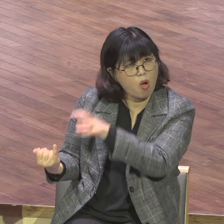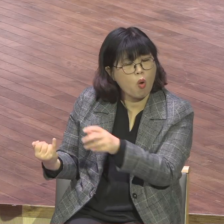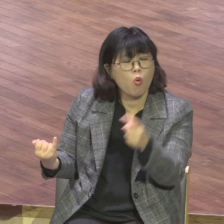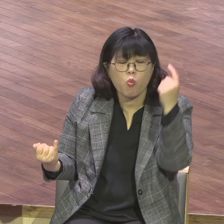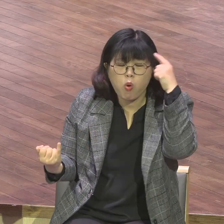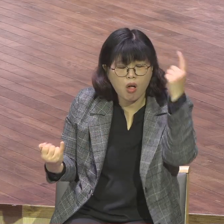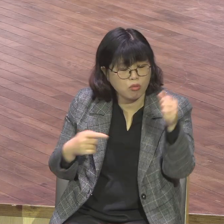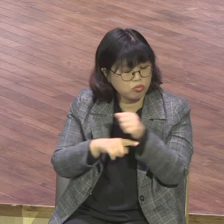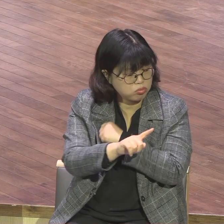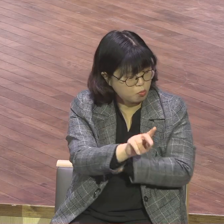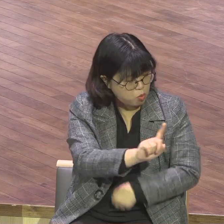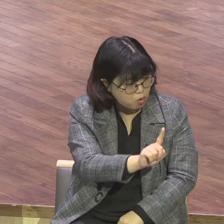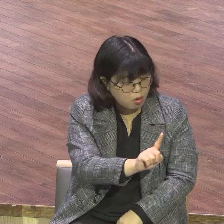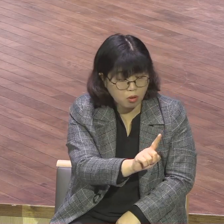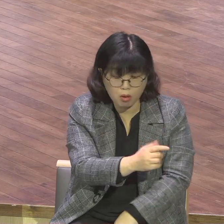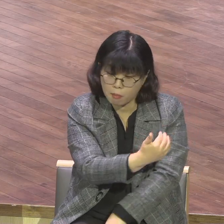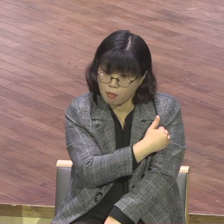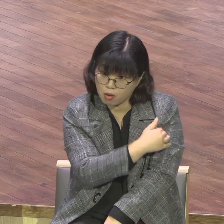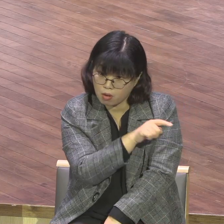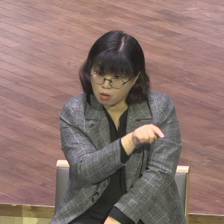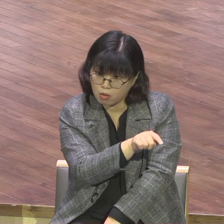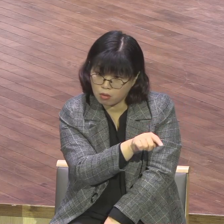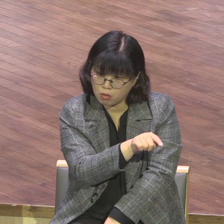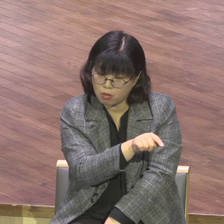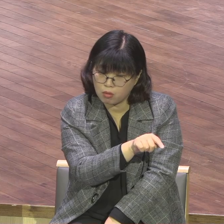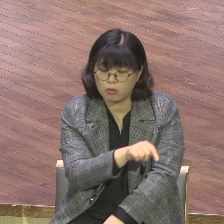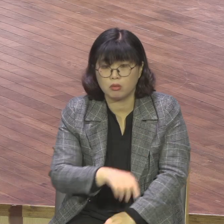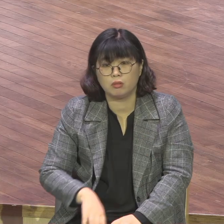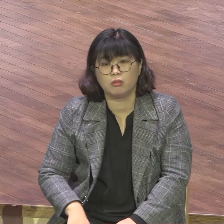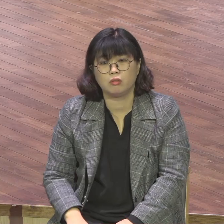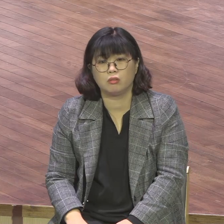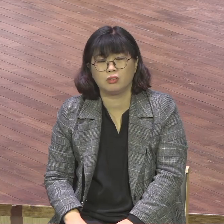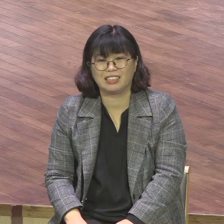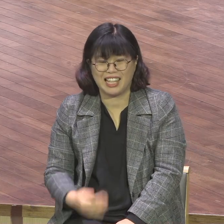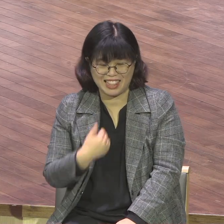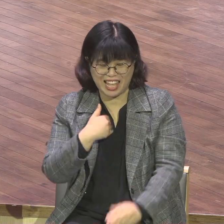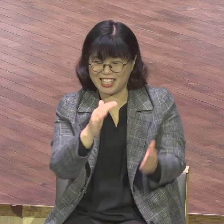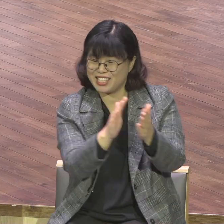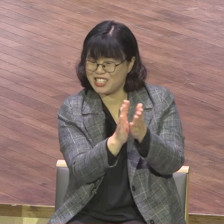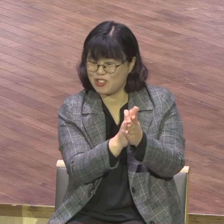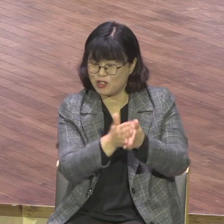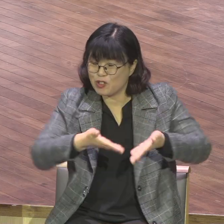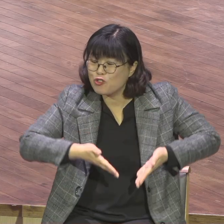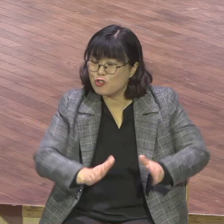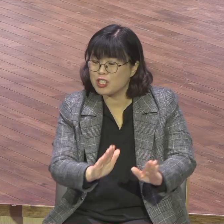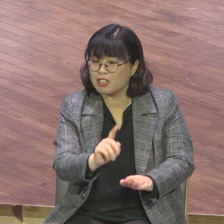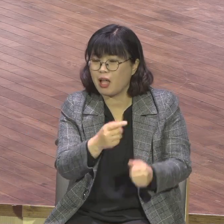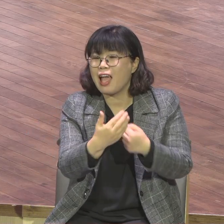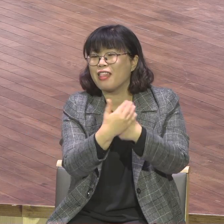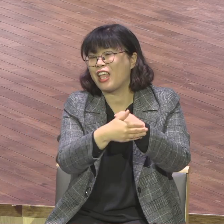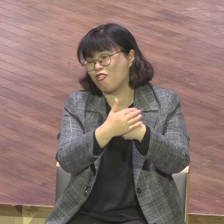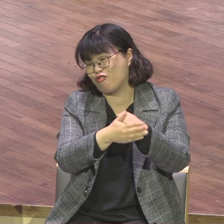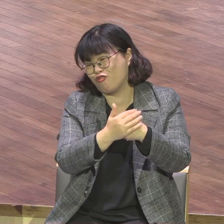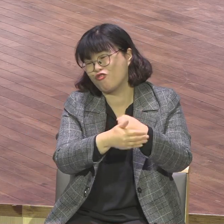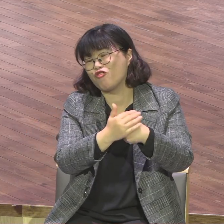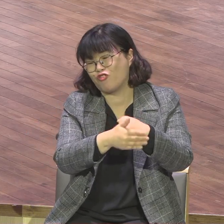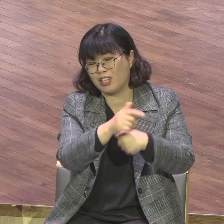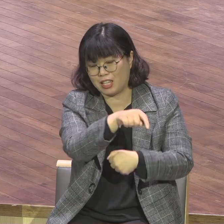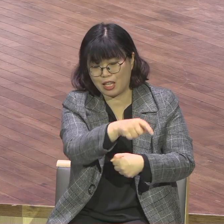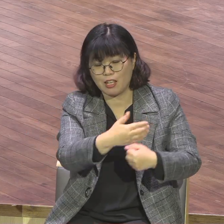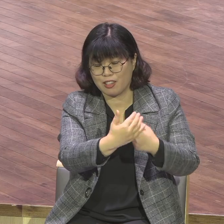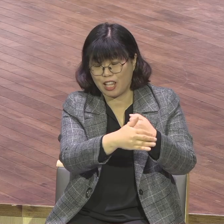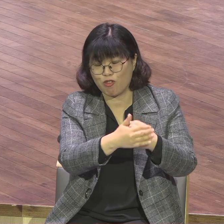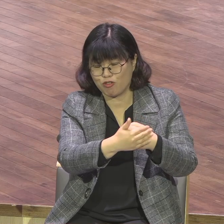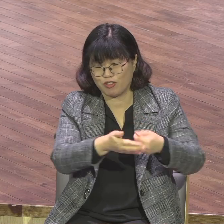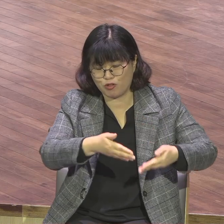대구 사람은 조금 점잖아요. 전남 사람하고 전북 사람은 다릅니다. 이? 네, 만나보면 달라요. 이 강북 부산 사람은